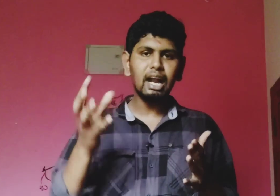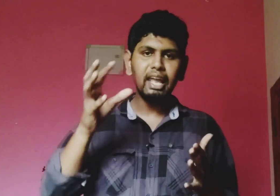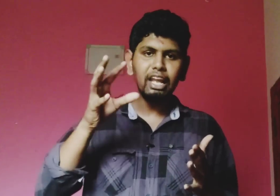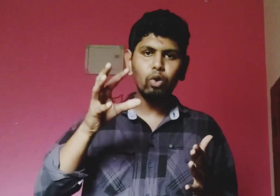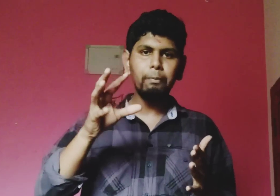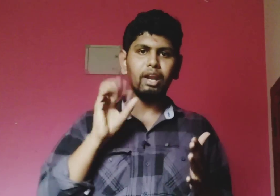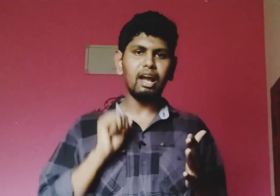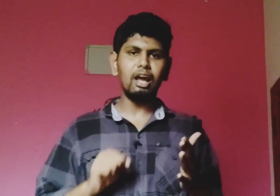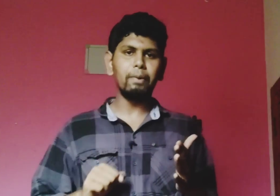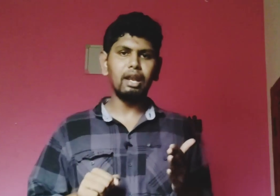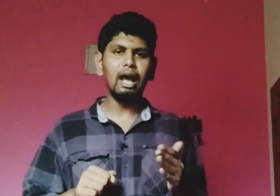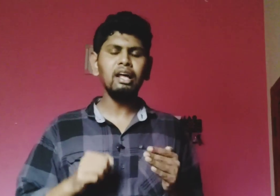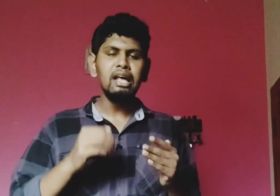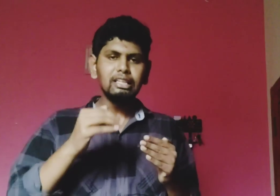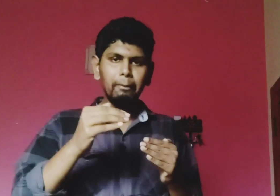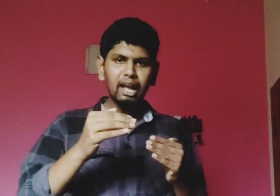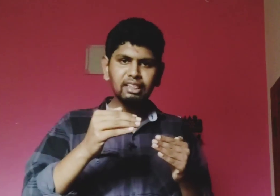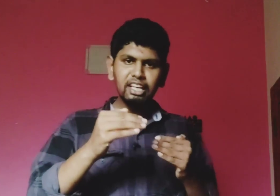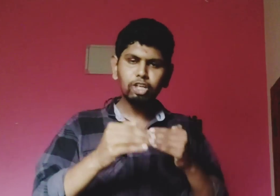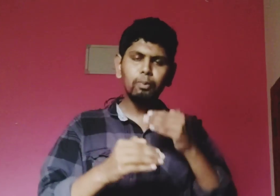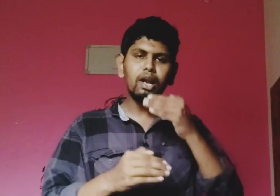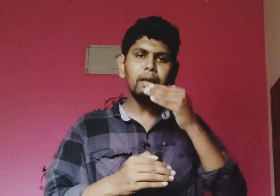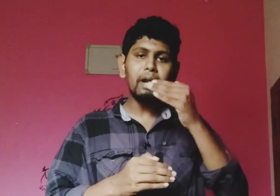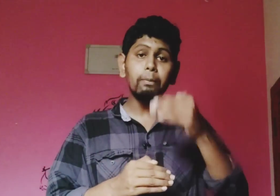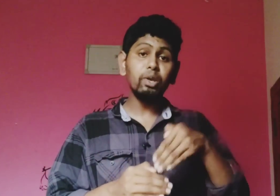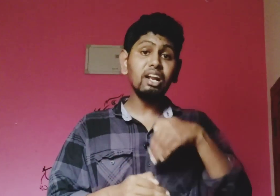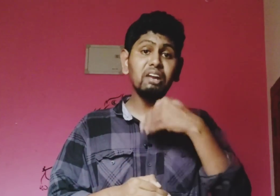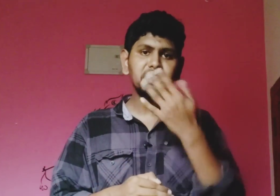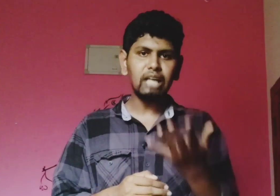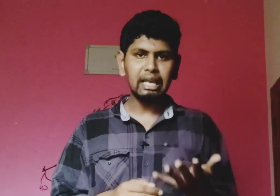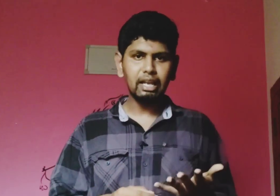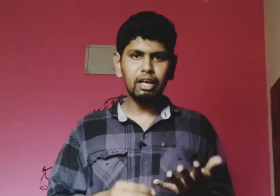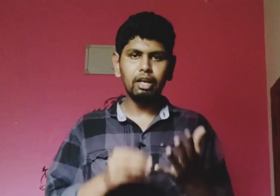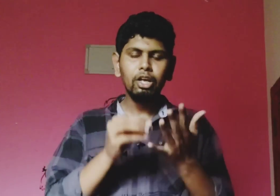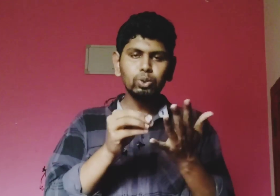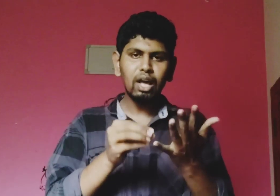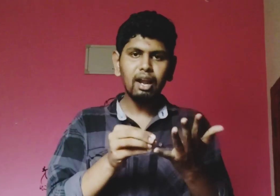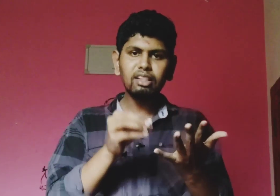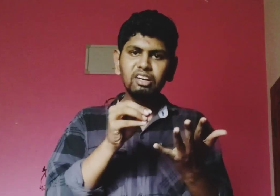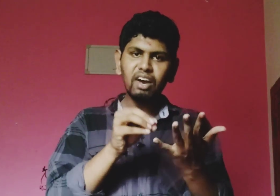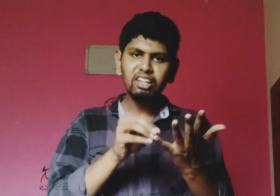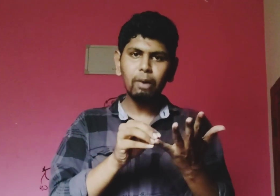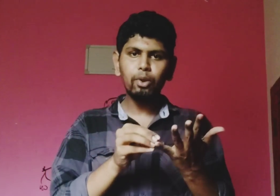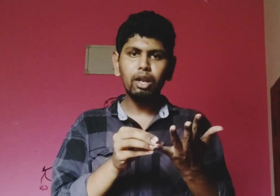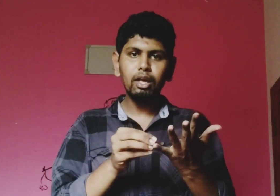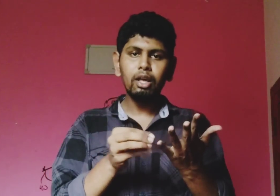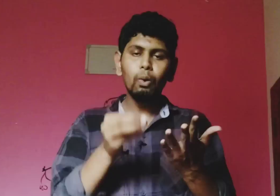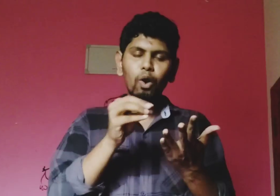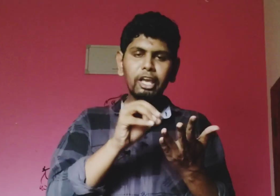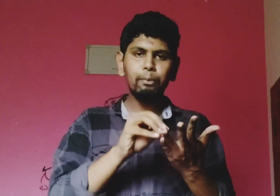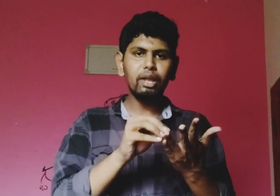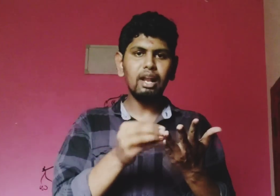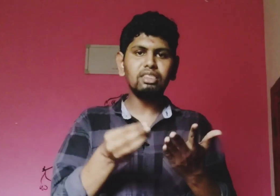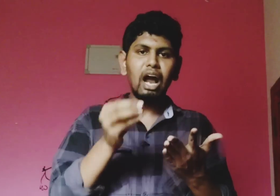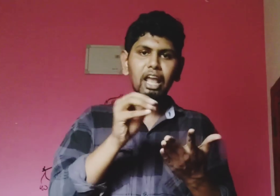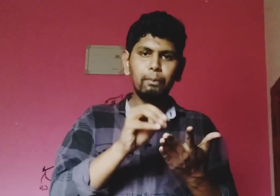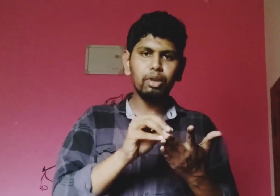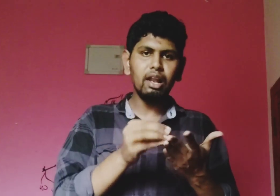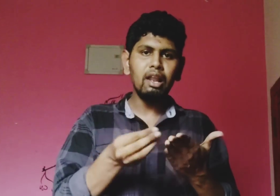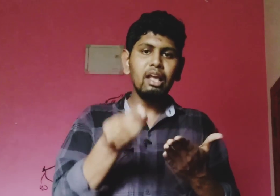என்ன குறிப்பிடுறாங்க அப்படின்னா, தமிழகத்தை இதுக்கு முன்னாடி பல புயல்கள் வந்து தாக்கியிருக்கு. உதாரணத்துக்கு வர்தா புயல், ஓகி புயல், தானே புயல்,